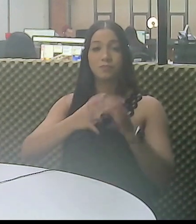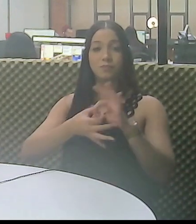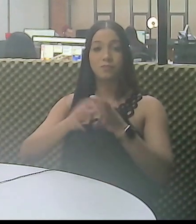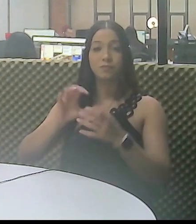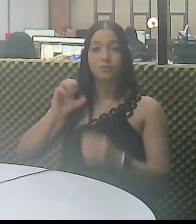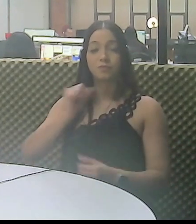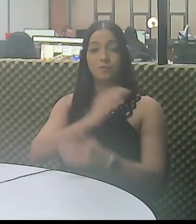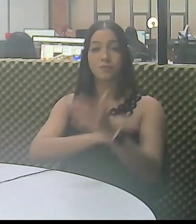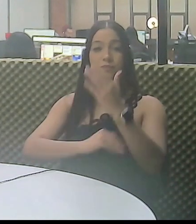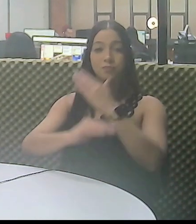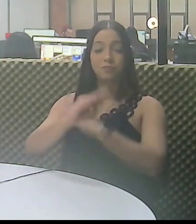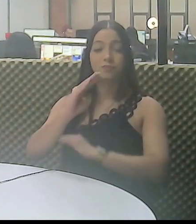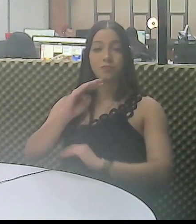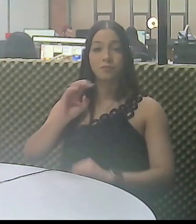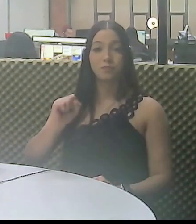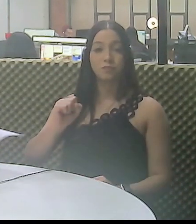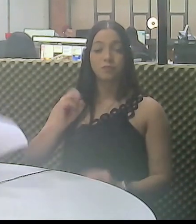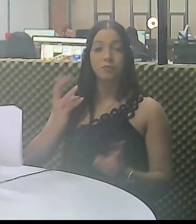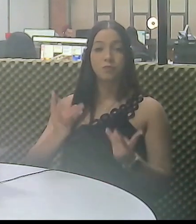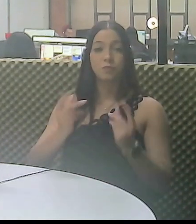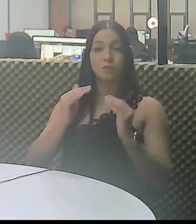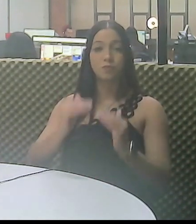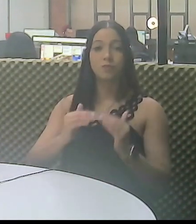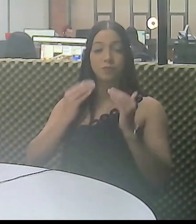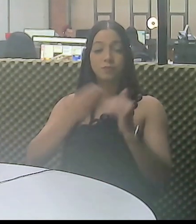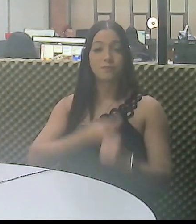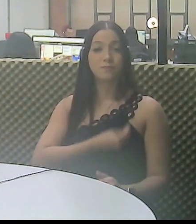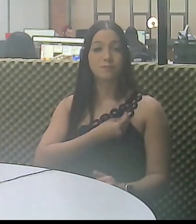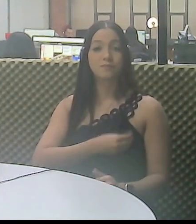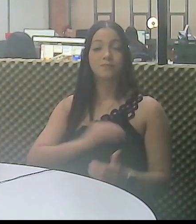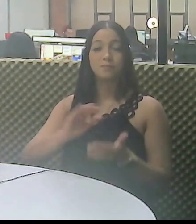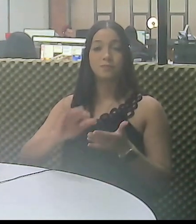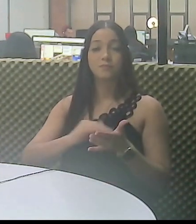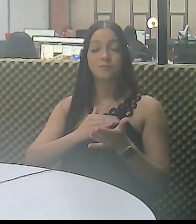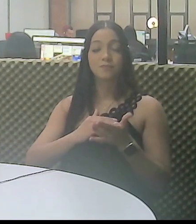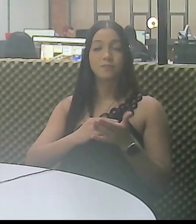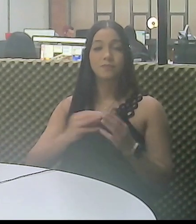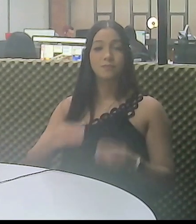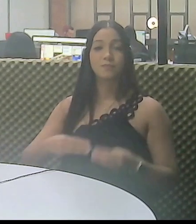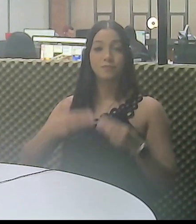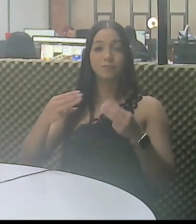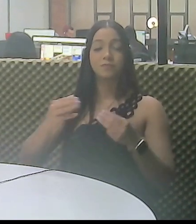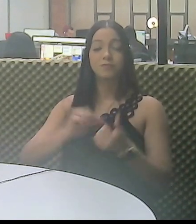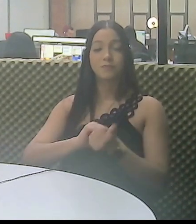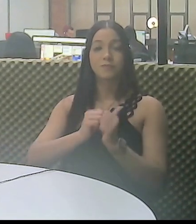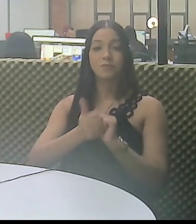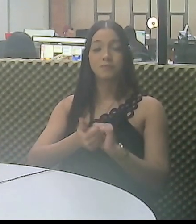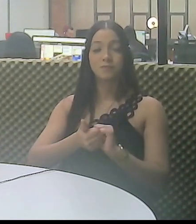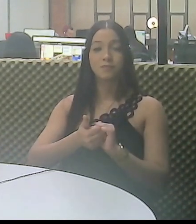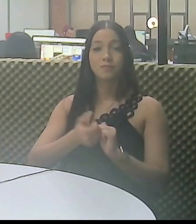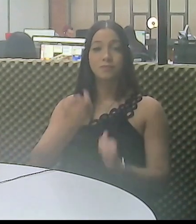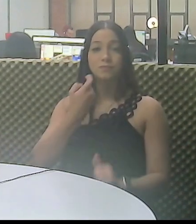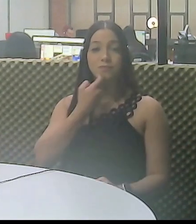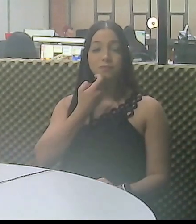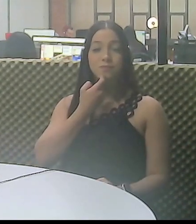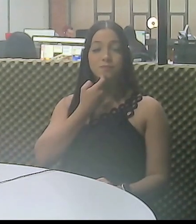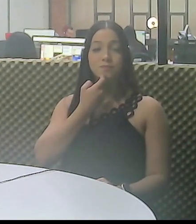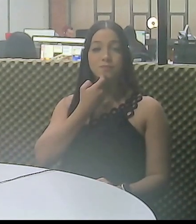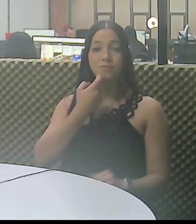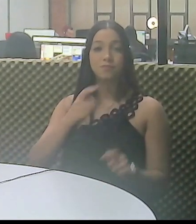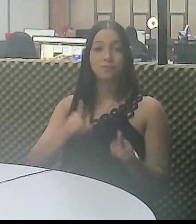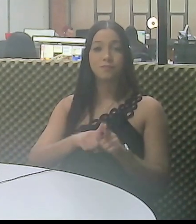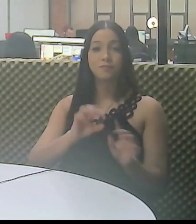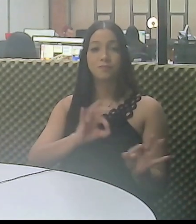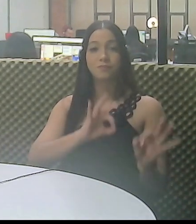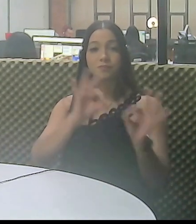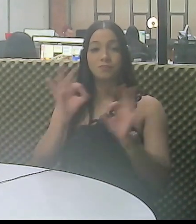8 paralímpicas e 8 de qualidade de vida. A secretária do Ministério do Esporte ocorreu na última sexta-feira. Além de